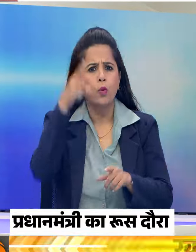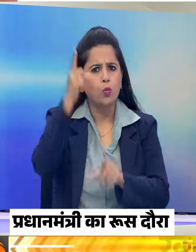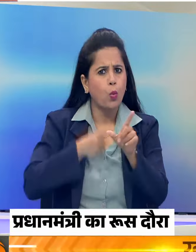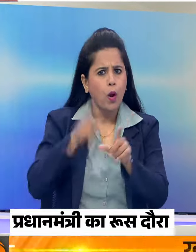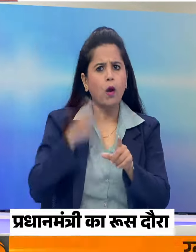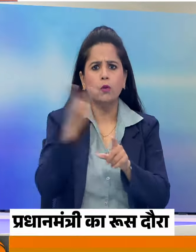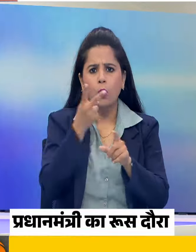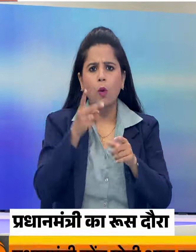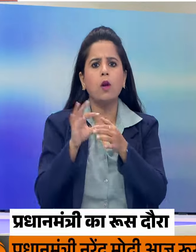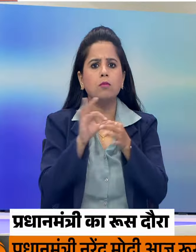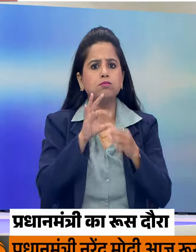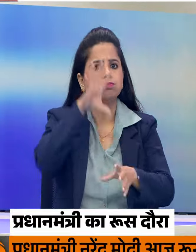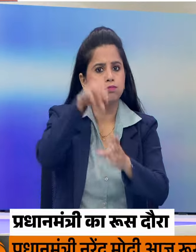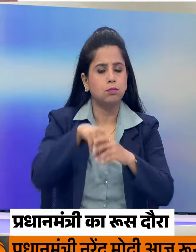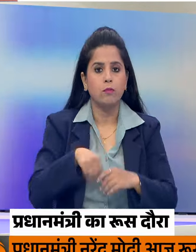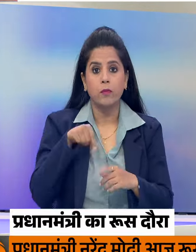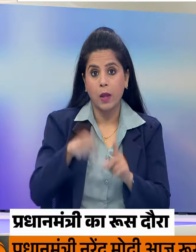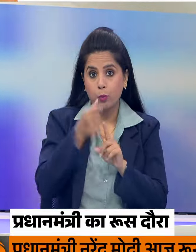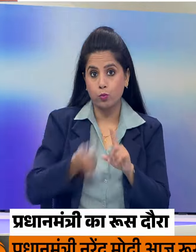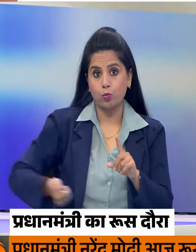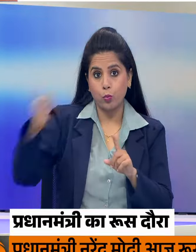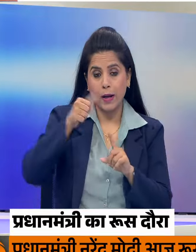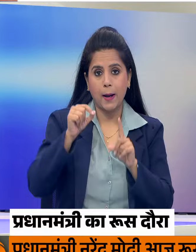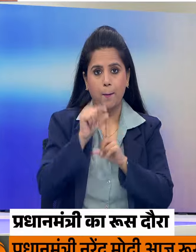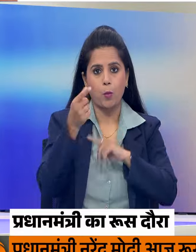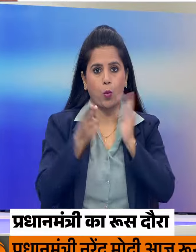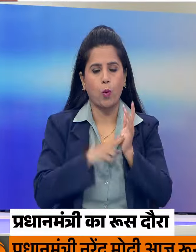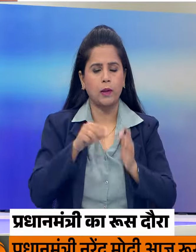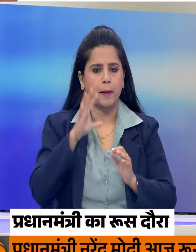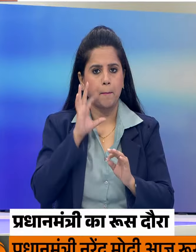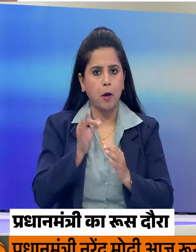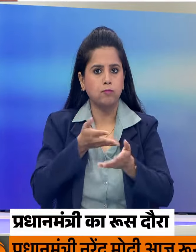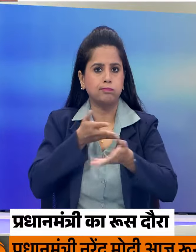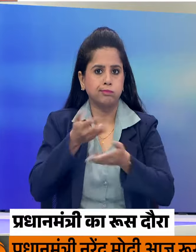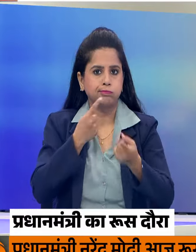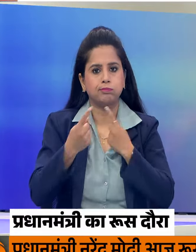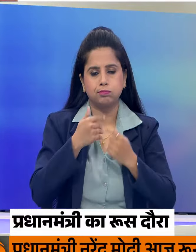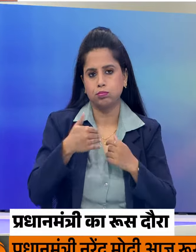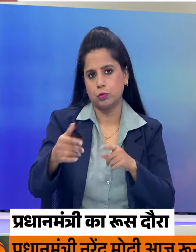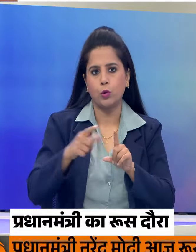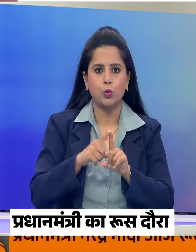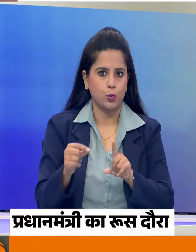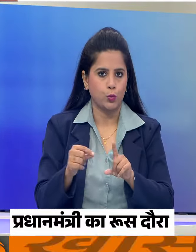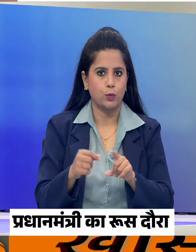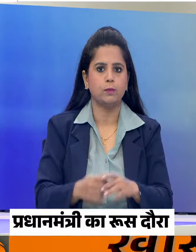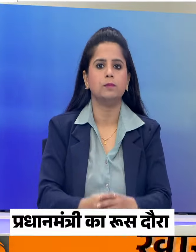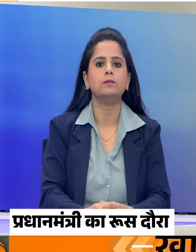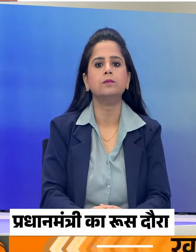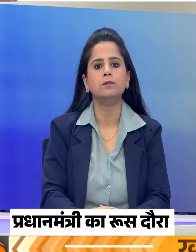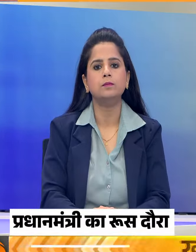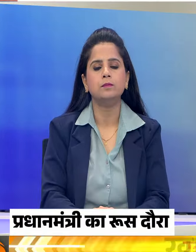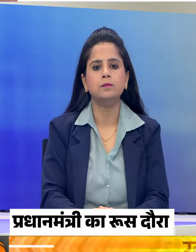में होंगे शामिल। राष्ट्रपति पुतिन के साथ होगी महत्वपूर्ण बातचीत।